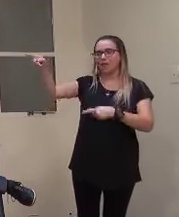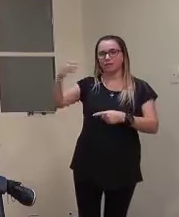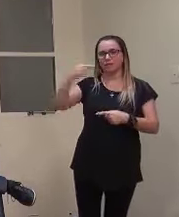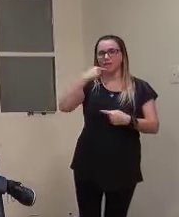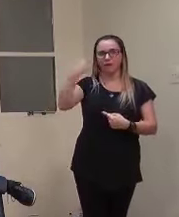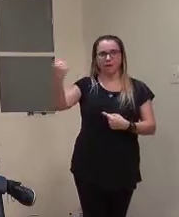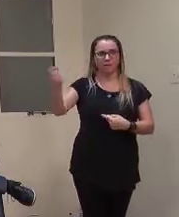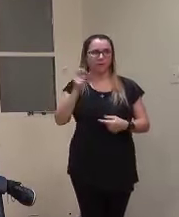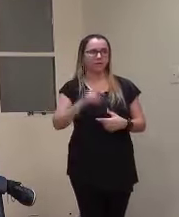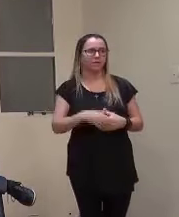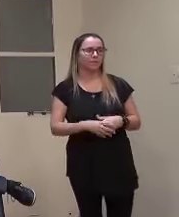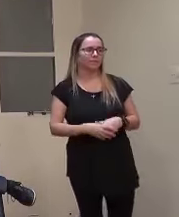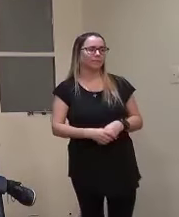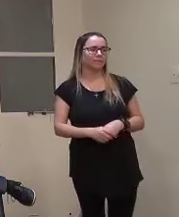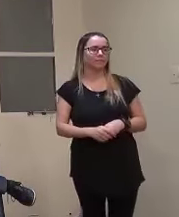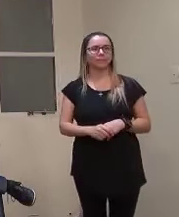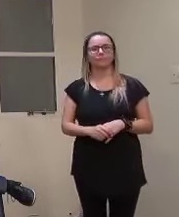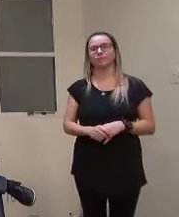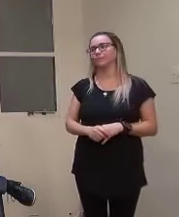y